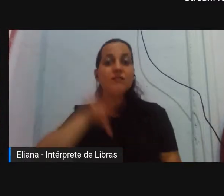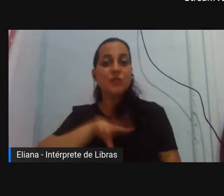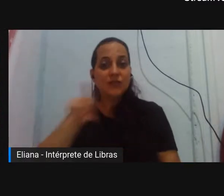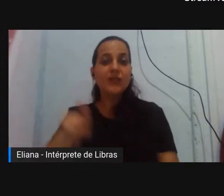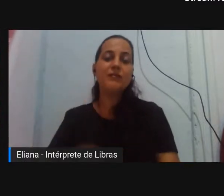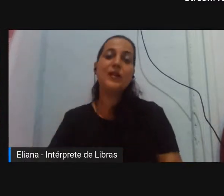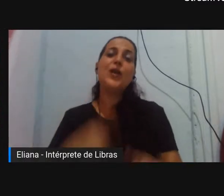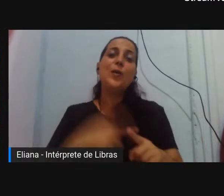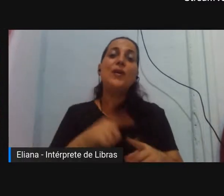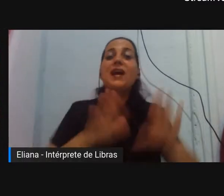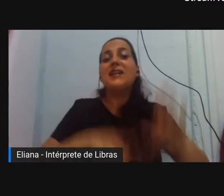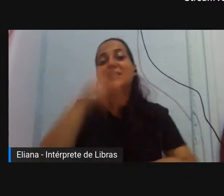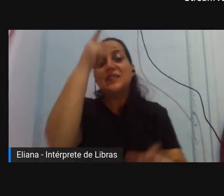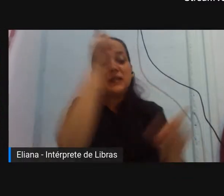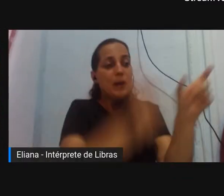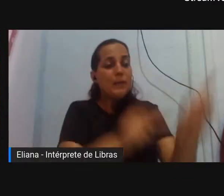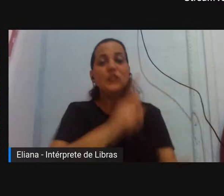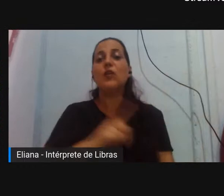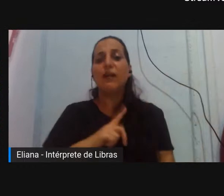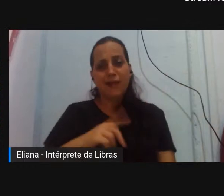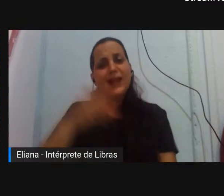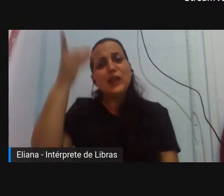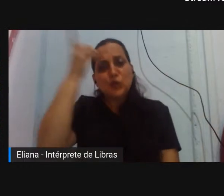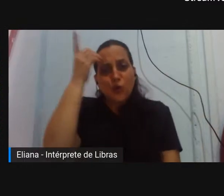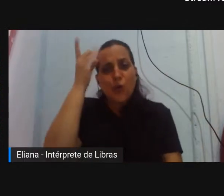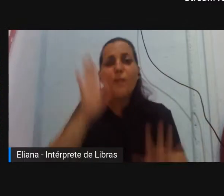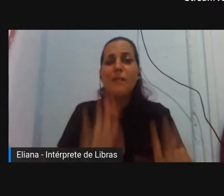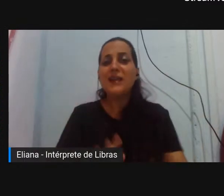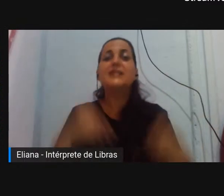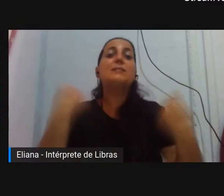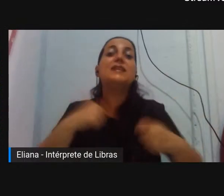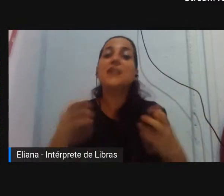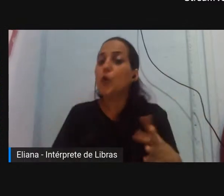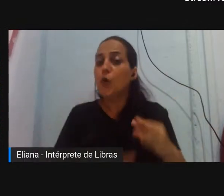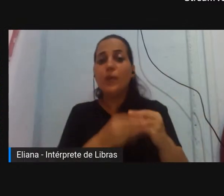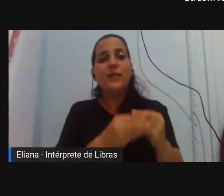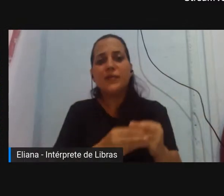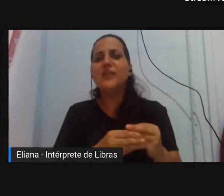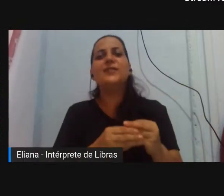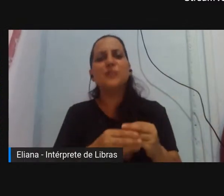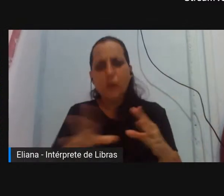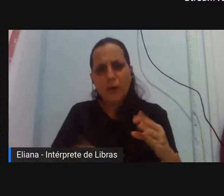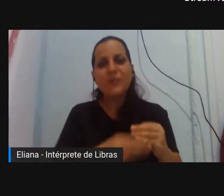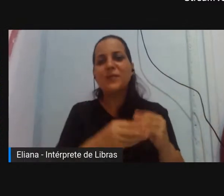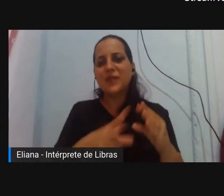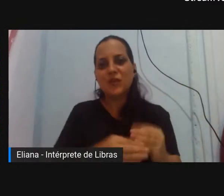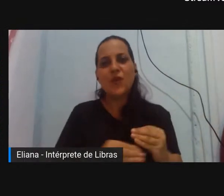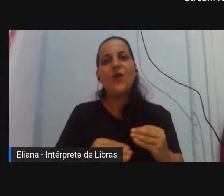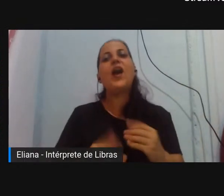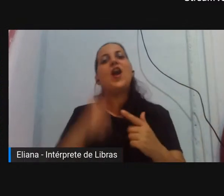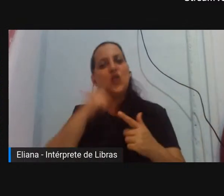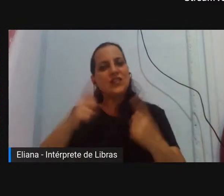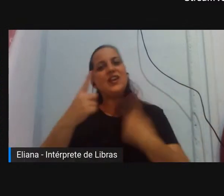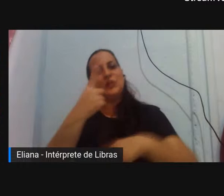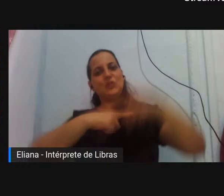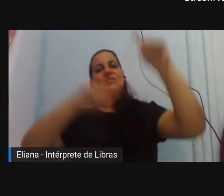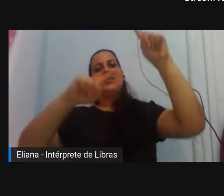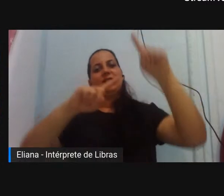instrumentos intelectuais mínimos para potencializá-los, ele não vai conseguir fazer isso aí.